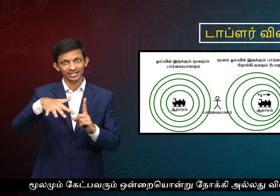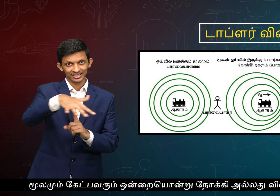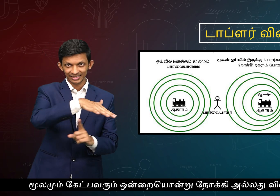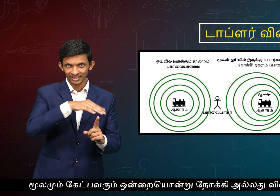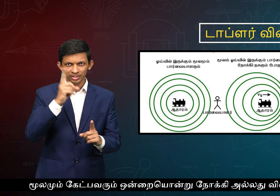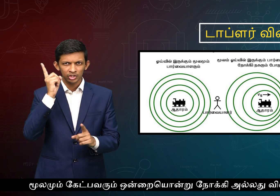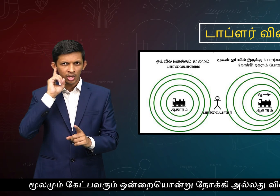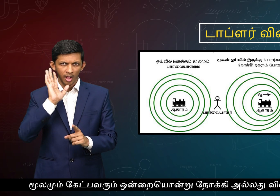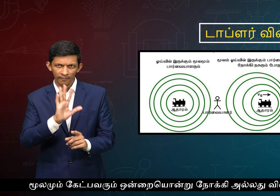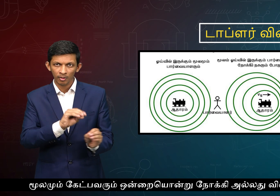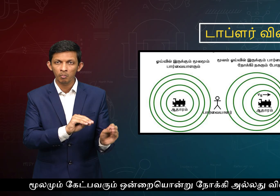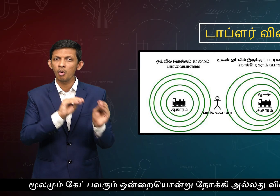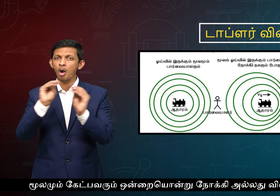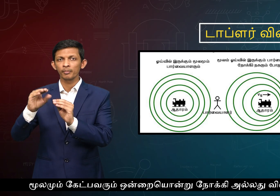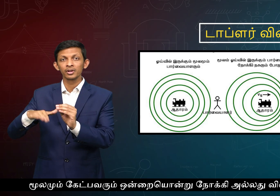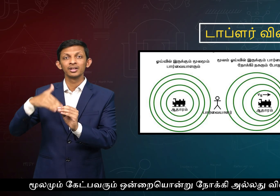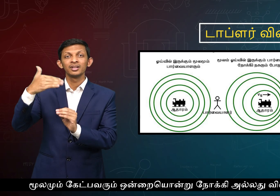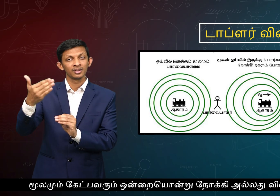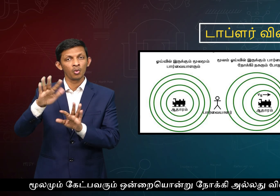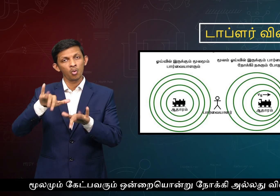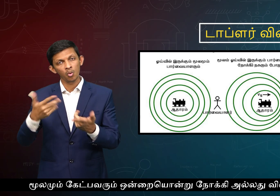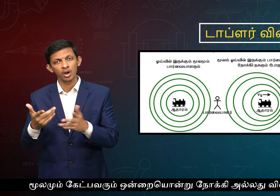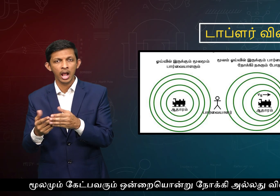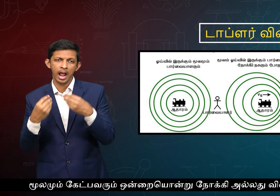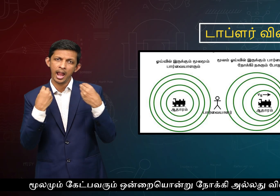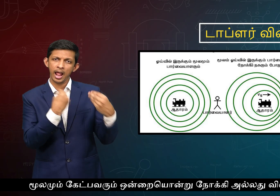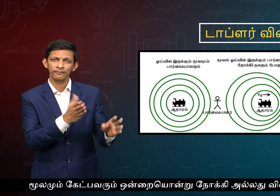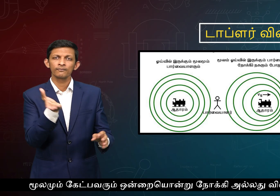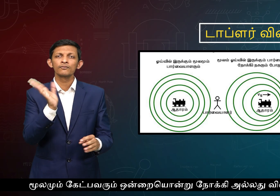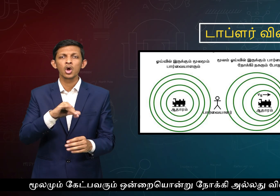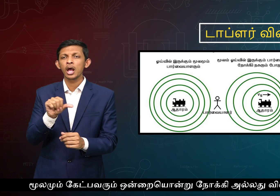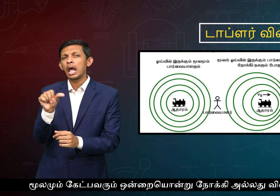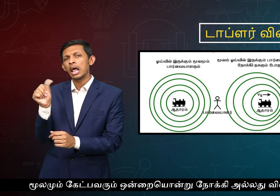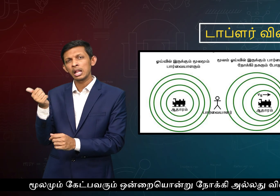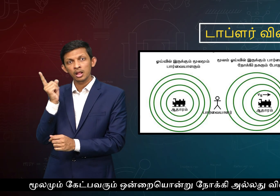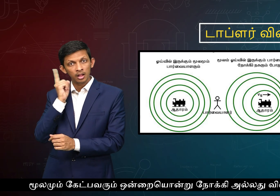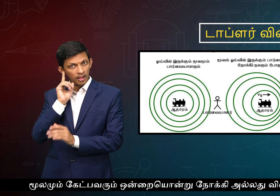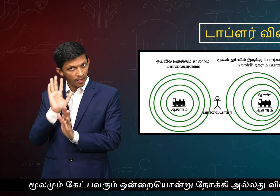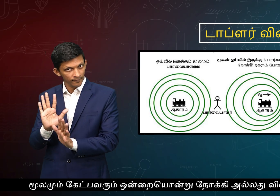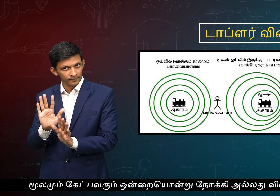மூலமும் கேட்பவரும் ஒன்றையொன்று நோக்கி அல்லது விலகி செல்கின்றனர்.